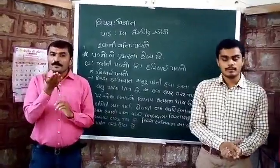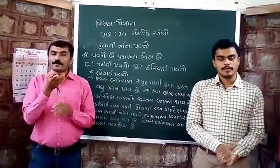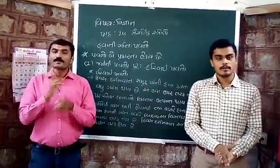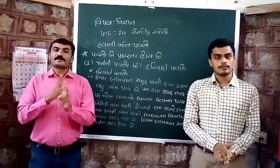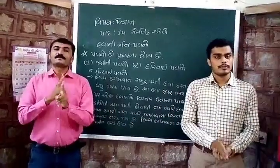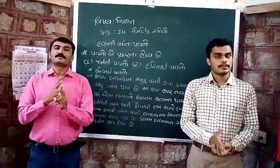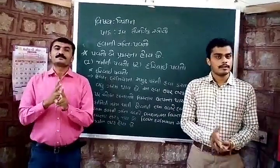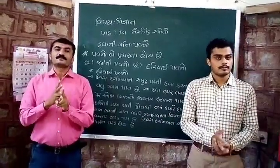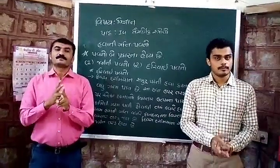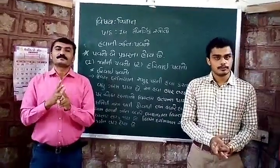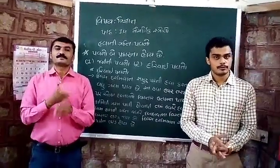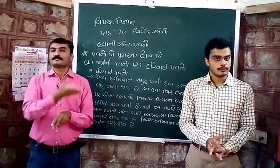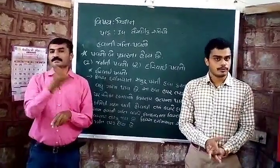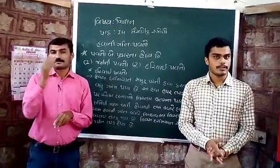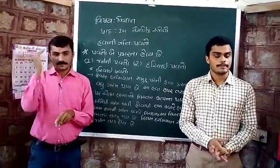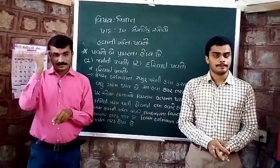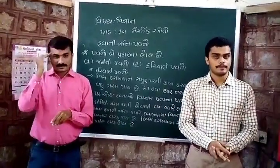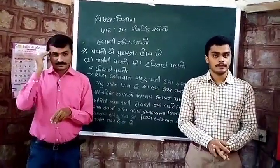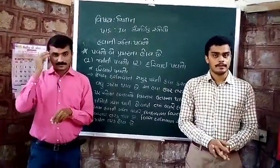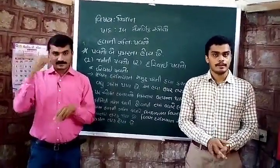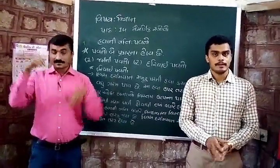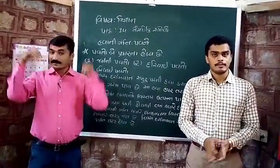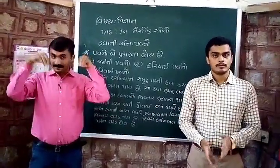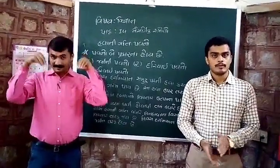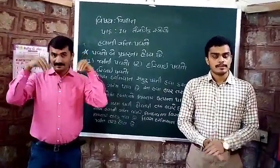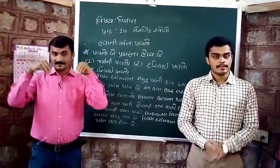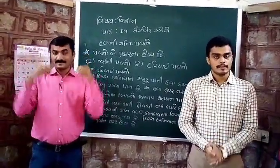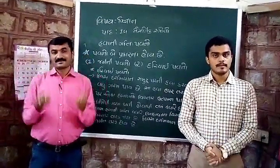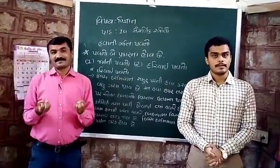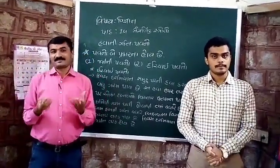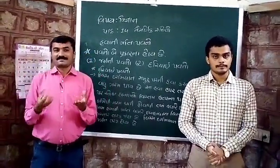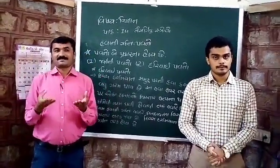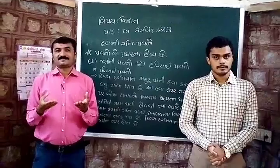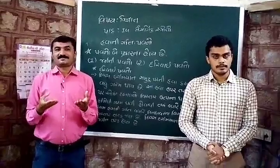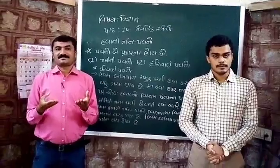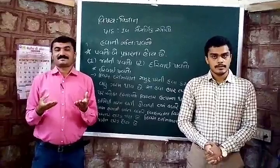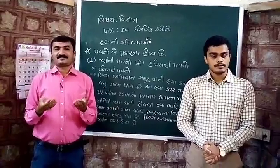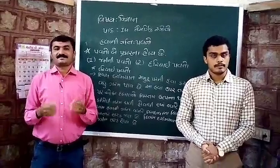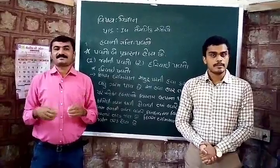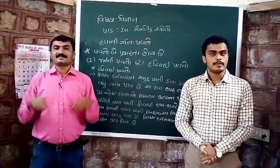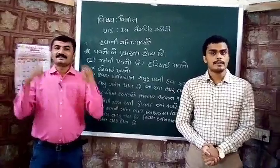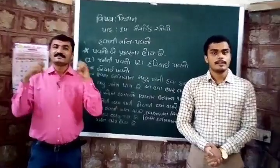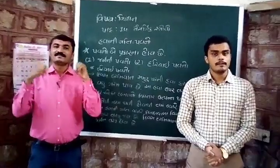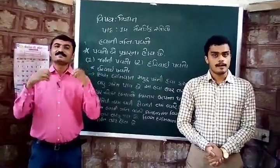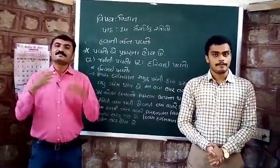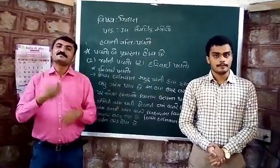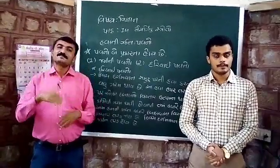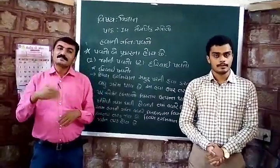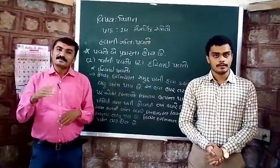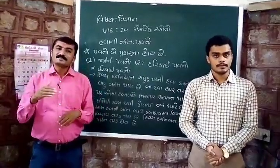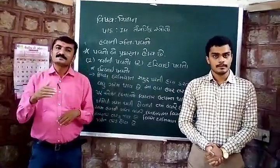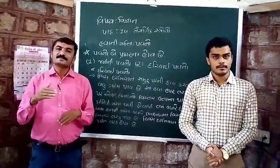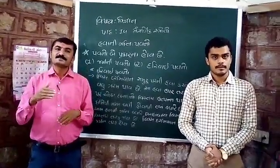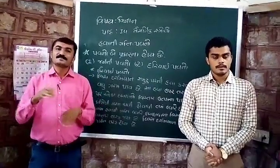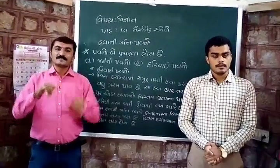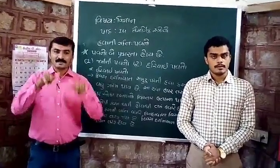તમે જાણો છો કે જ્યારે ચોમાસું શરૂ છે, ચોમાસા દરમિયાન જમીન પરની હવા